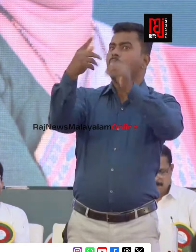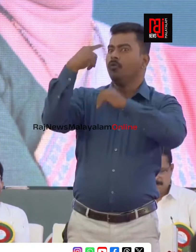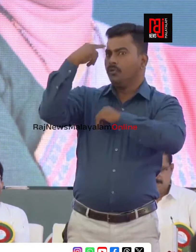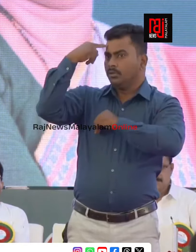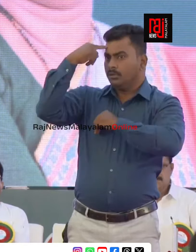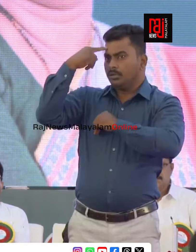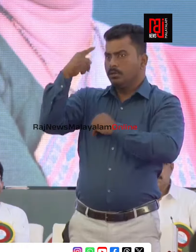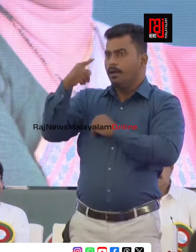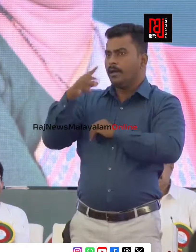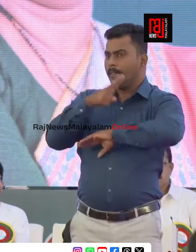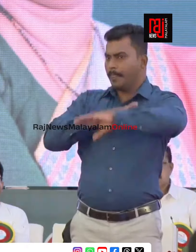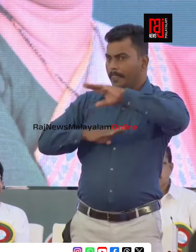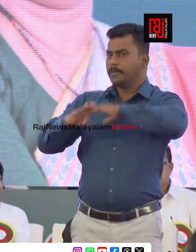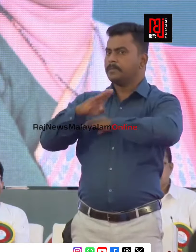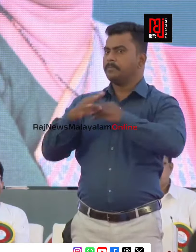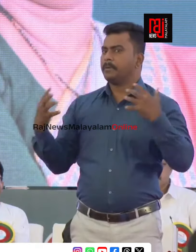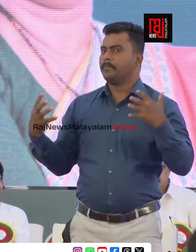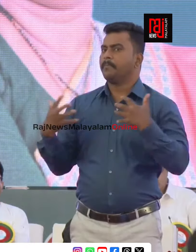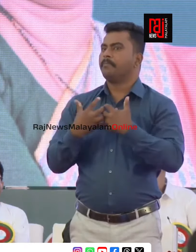അതിൻ്റെ